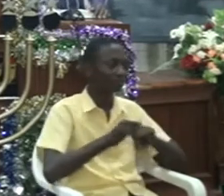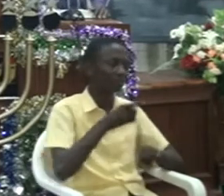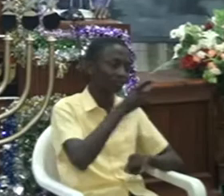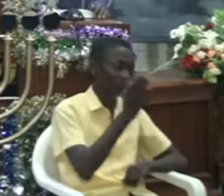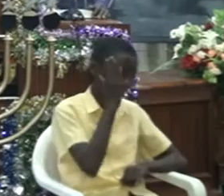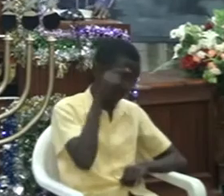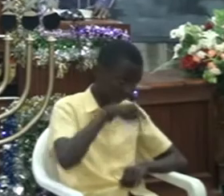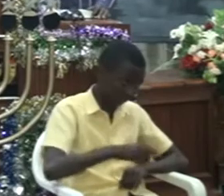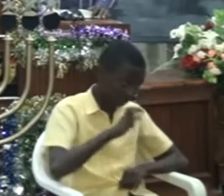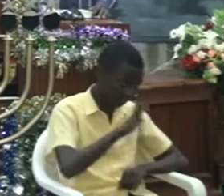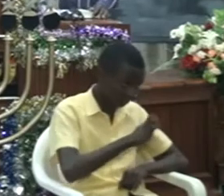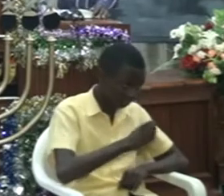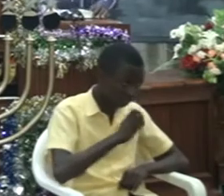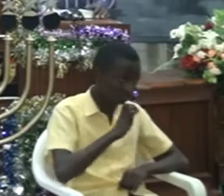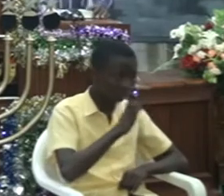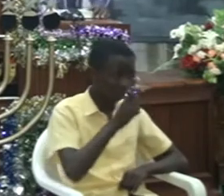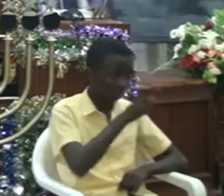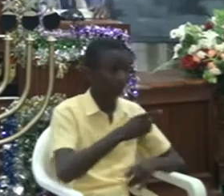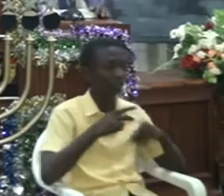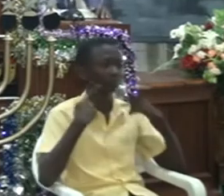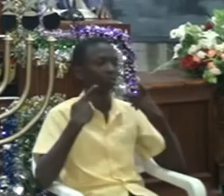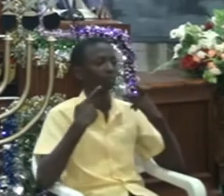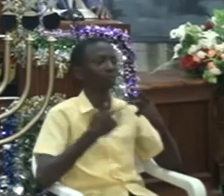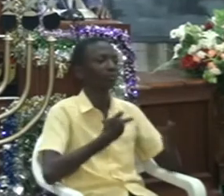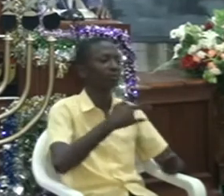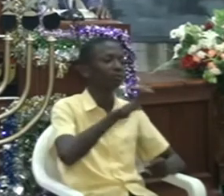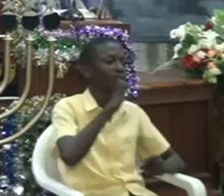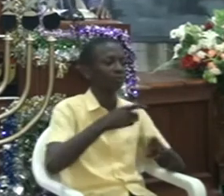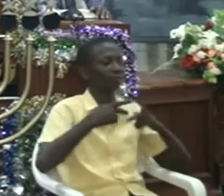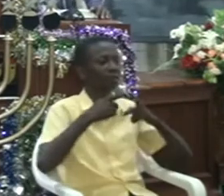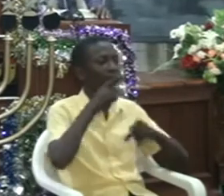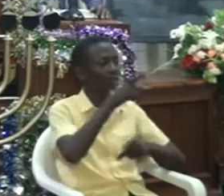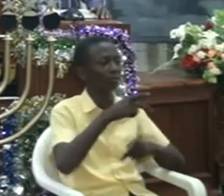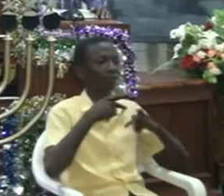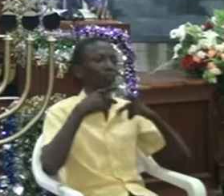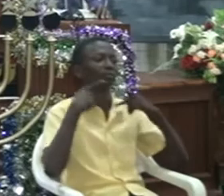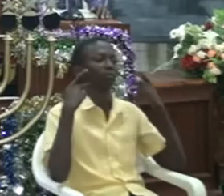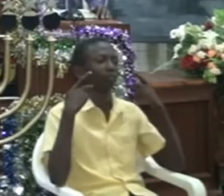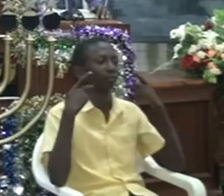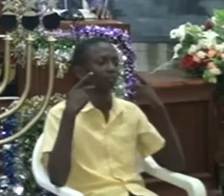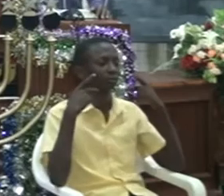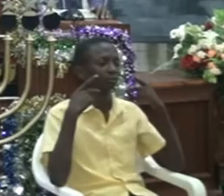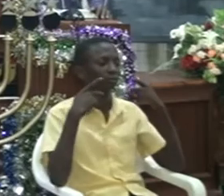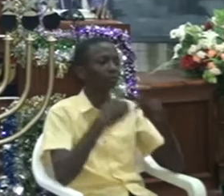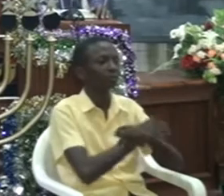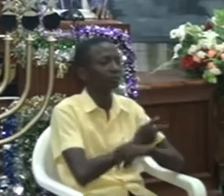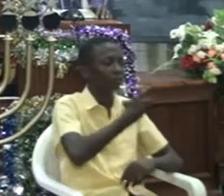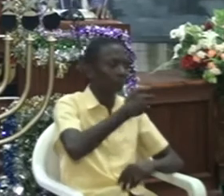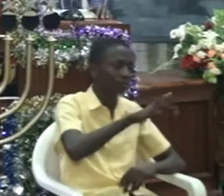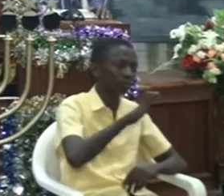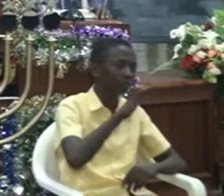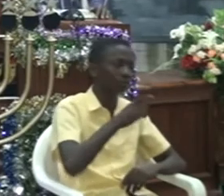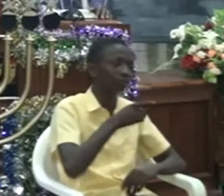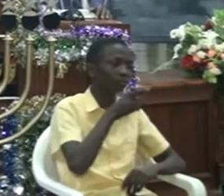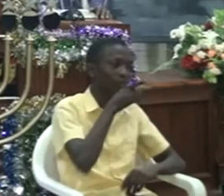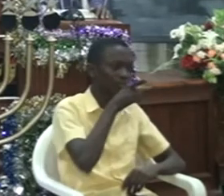pasteur, kama unajua ya kwamba yeye ni mchungaji wako, il est le pasteur, il est ton pasteur. Yeye ni mchungaji wako. Et tu